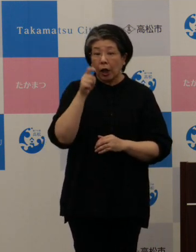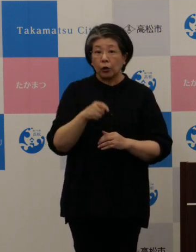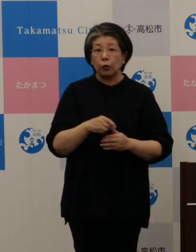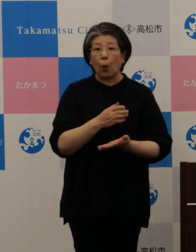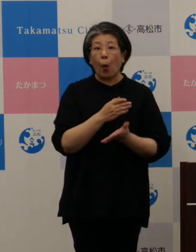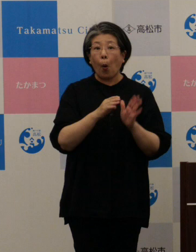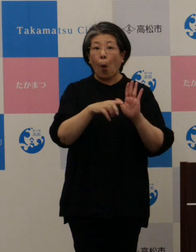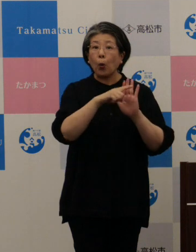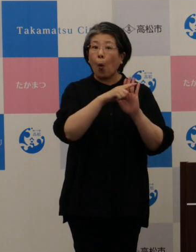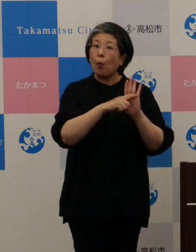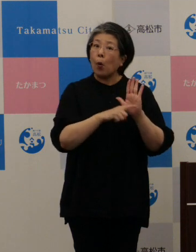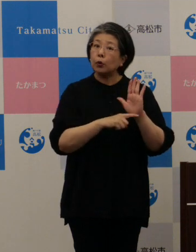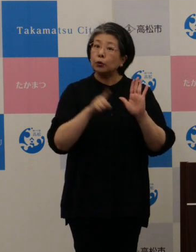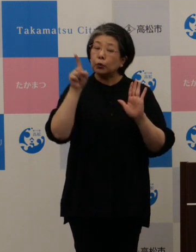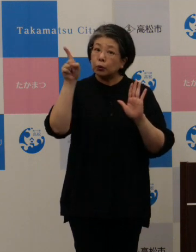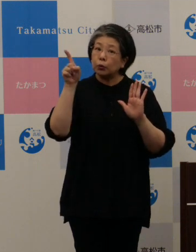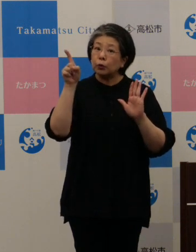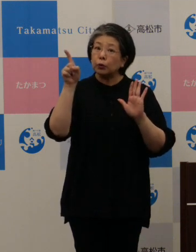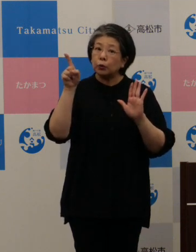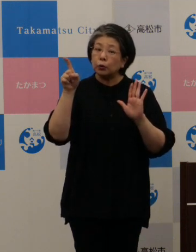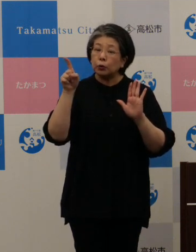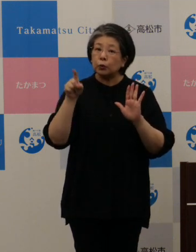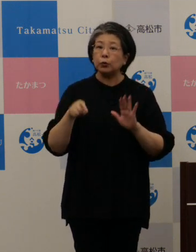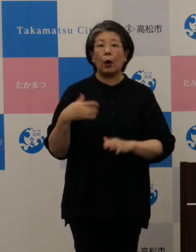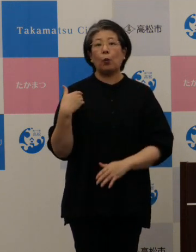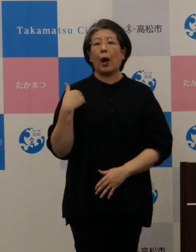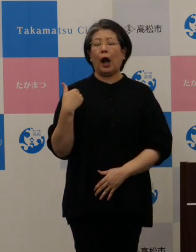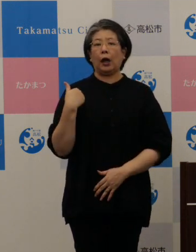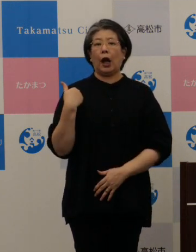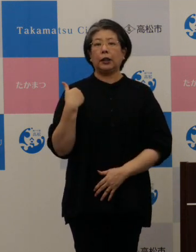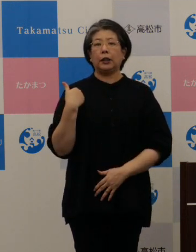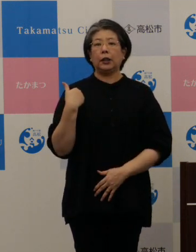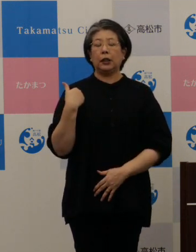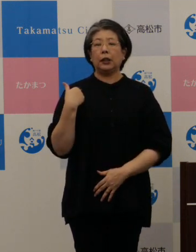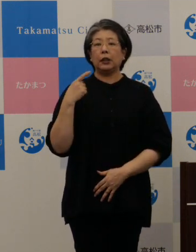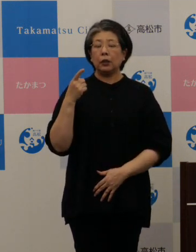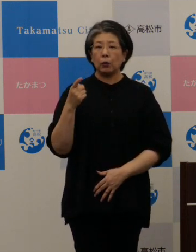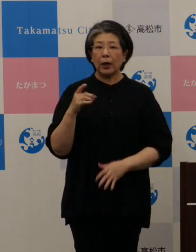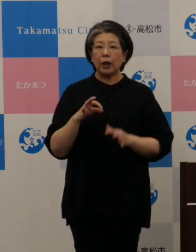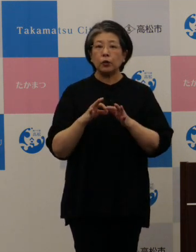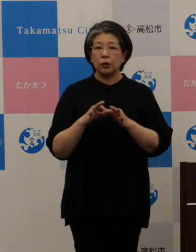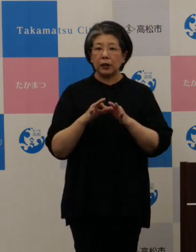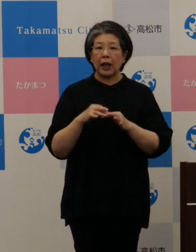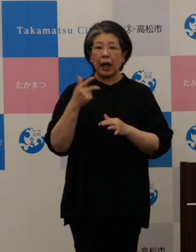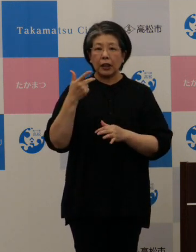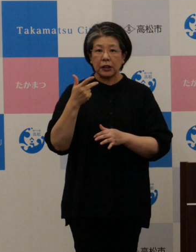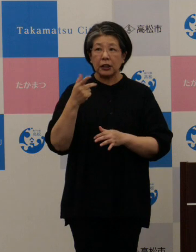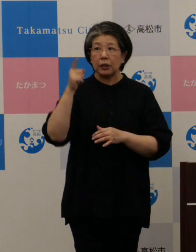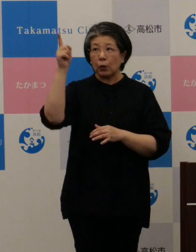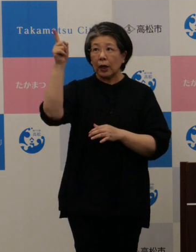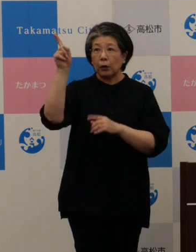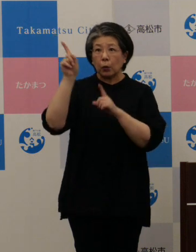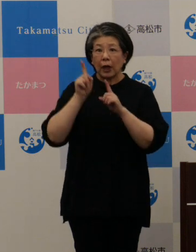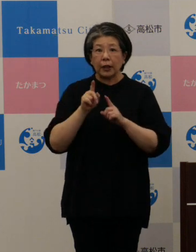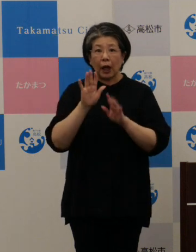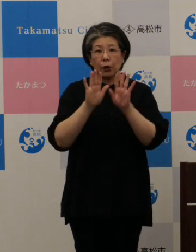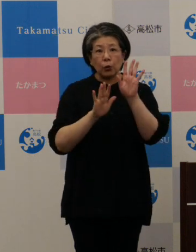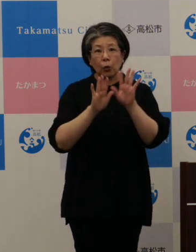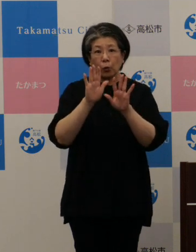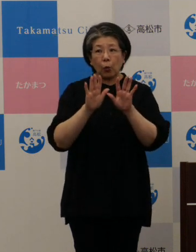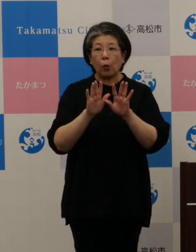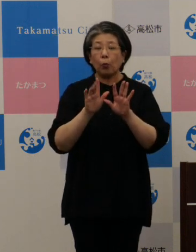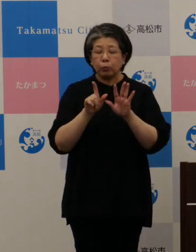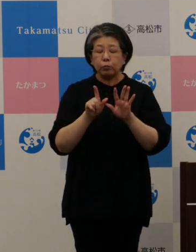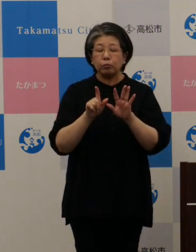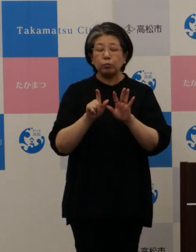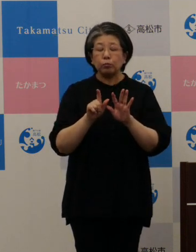が調査されたのか分かっておりませんので、まあ、それについて本市の状況がどうかというのはお答えができない